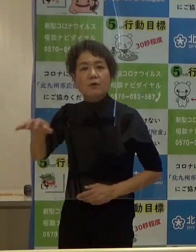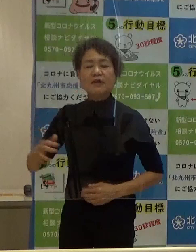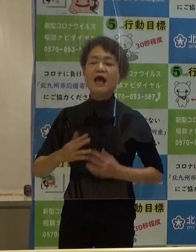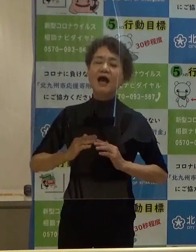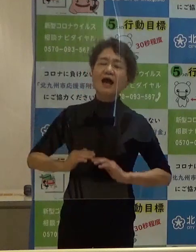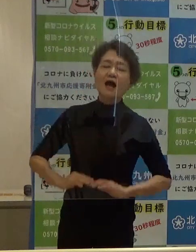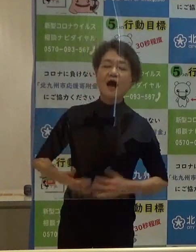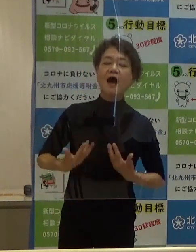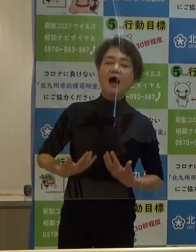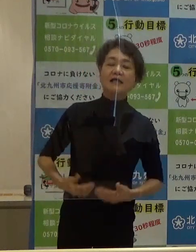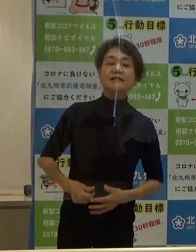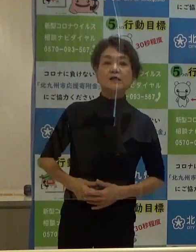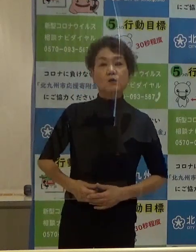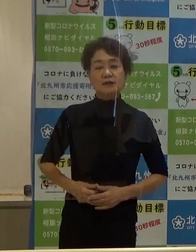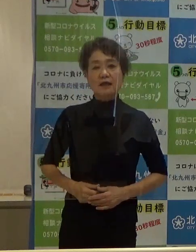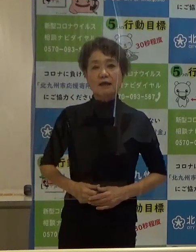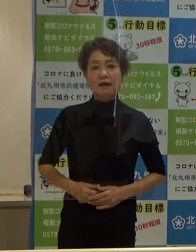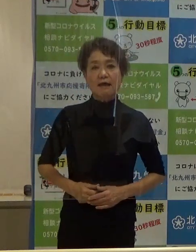をして、